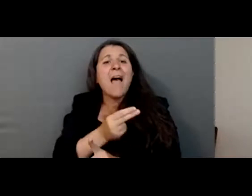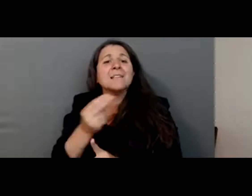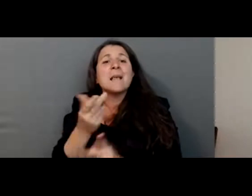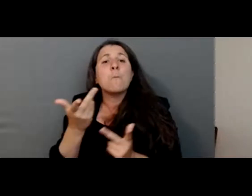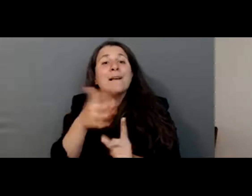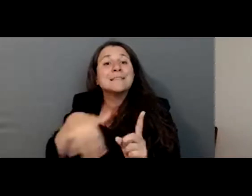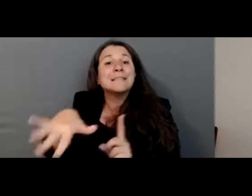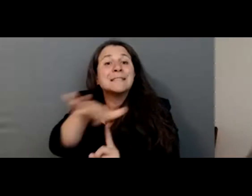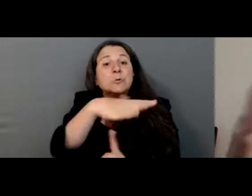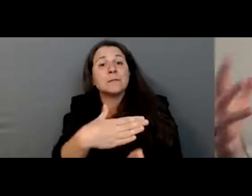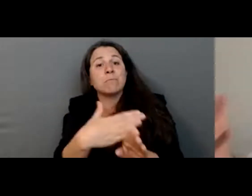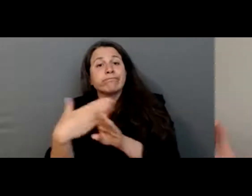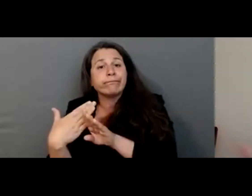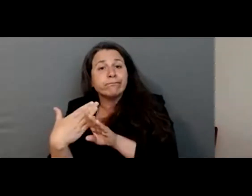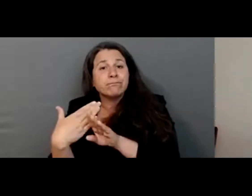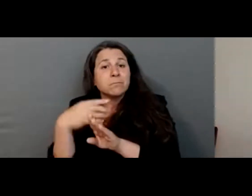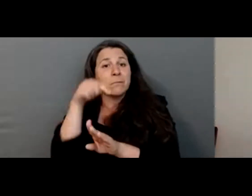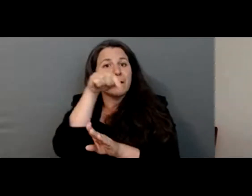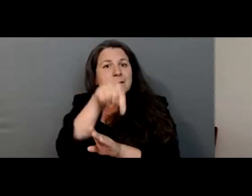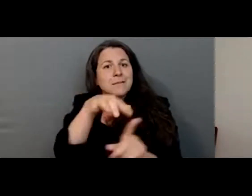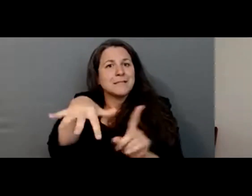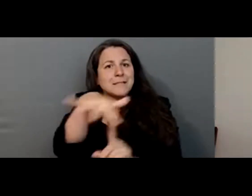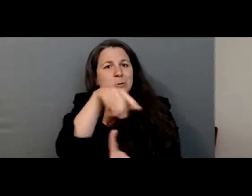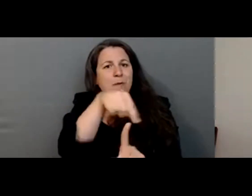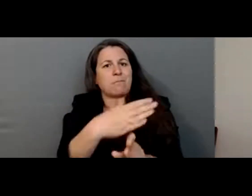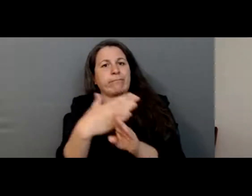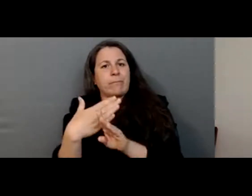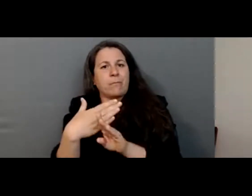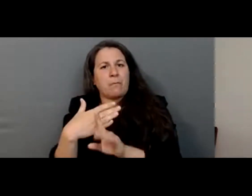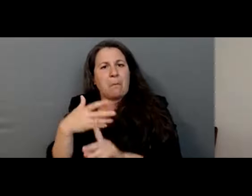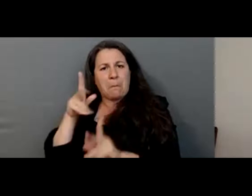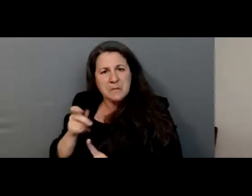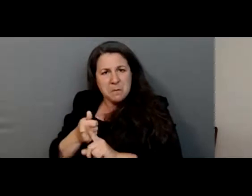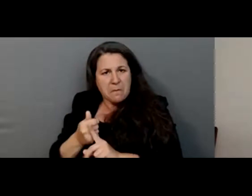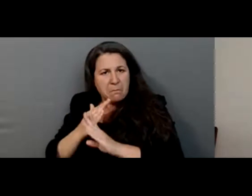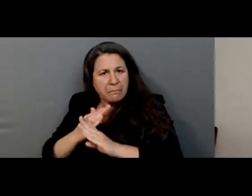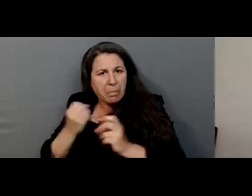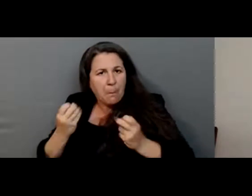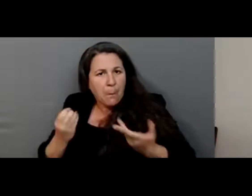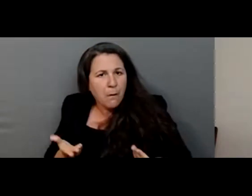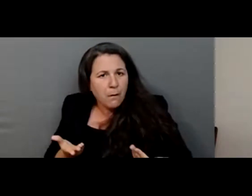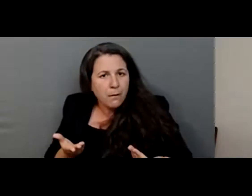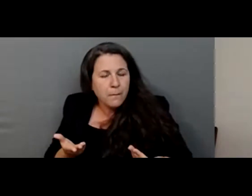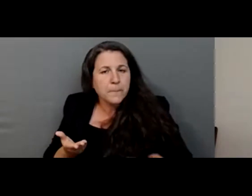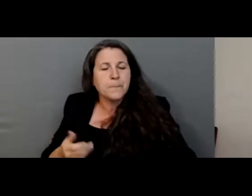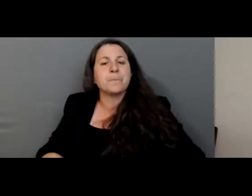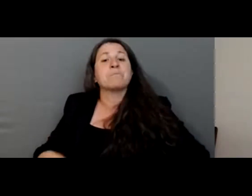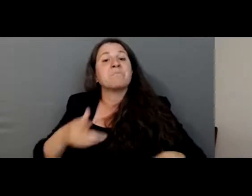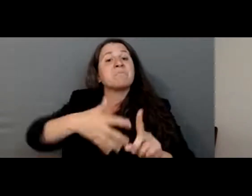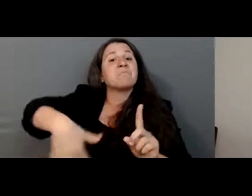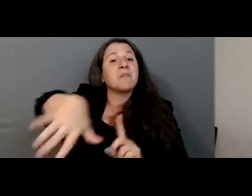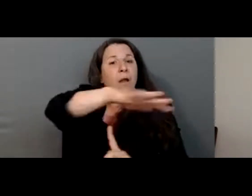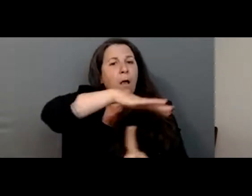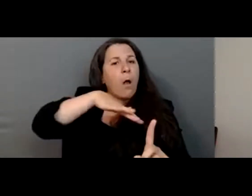sont placées, donc dans un espèce de contexte, si vous voulez. Or, ce contexte, en fait, on a tendance à le